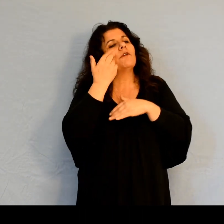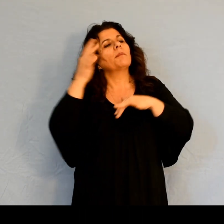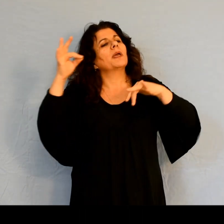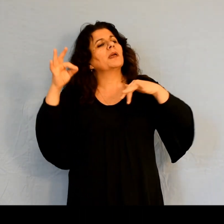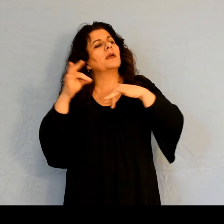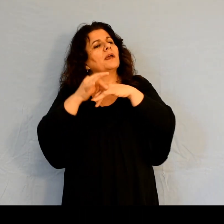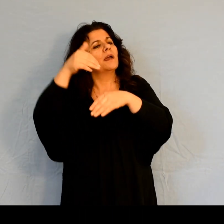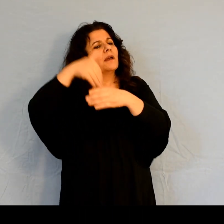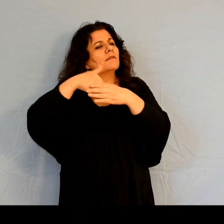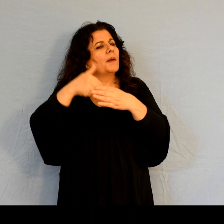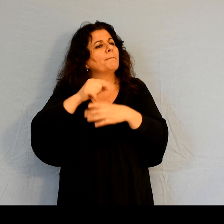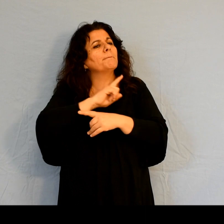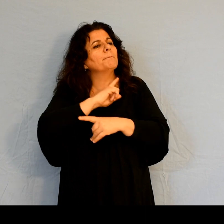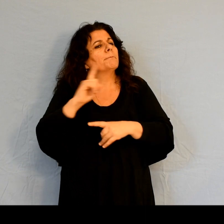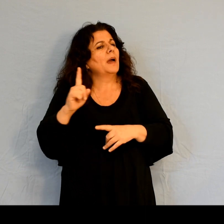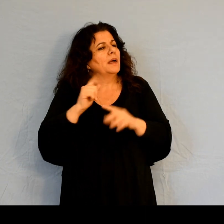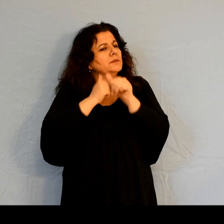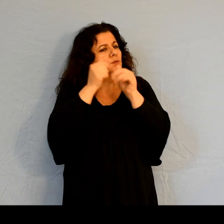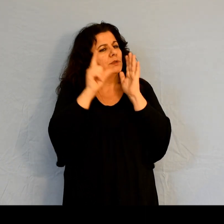pousse à l'adultère.